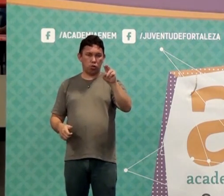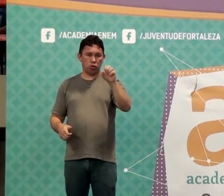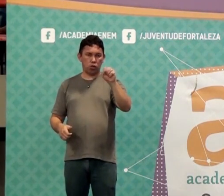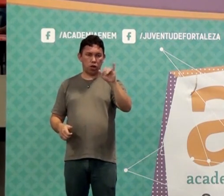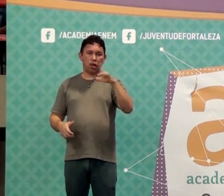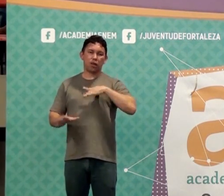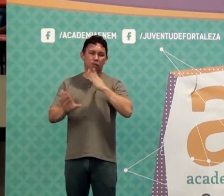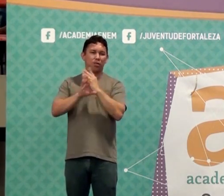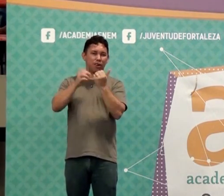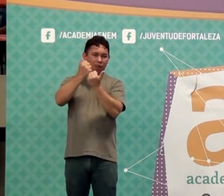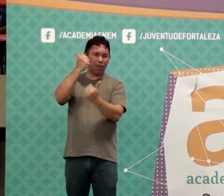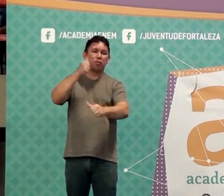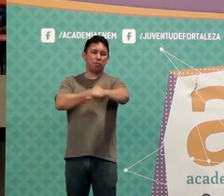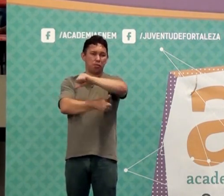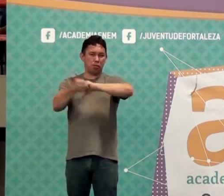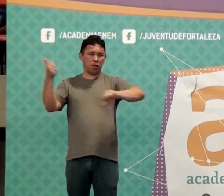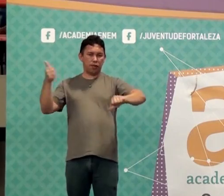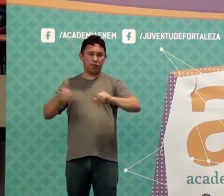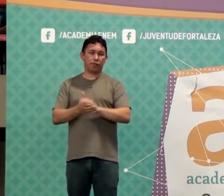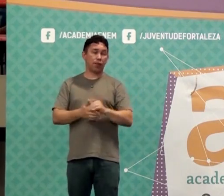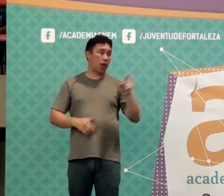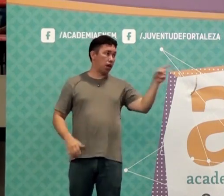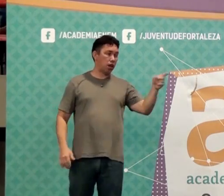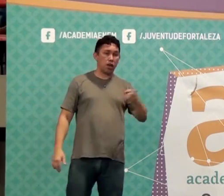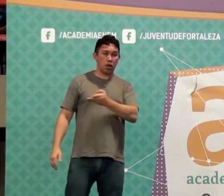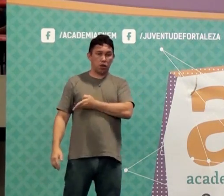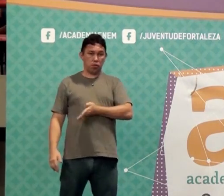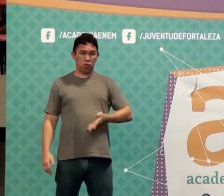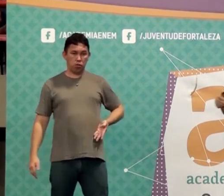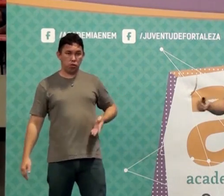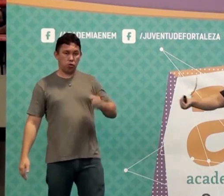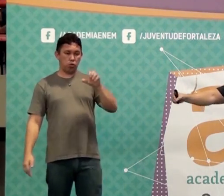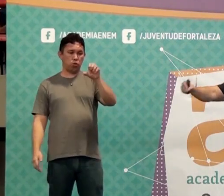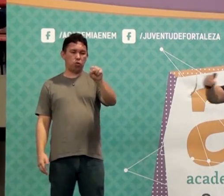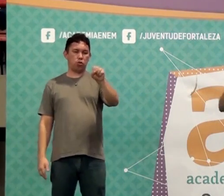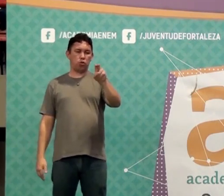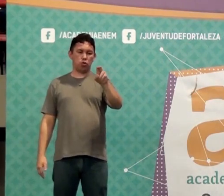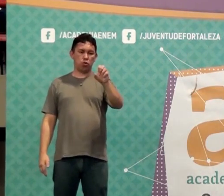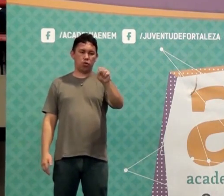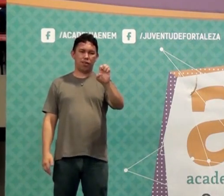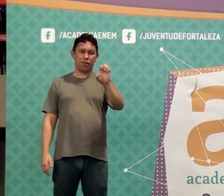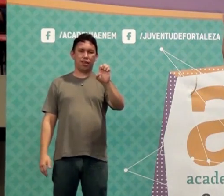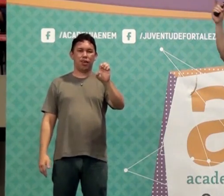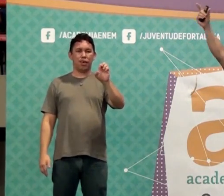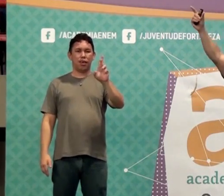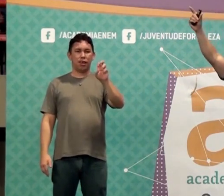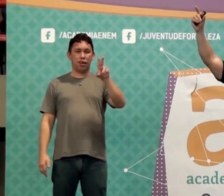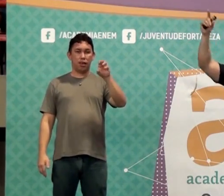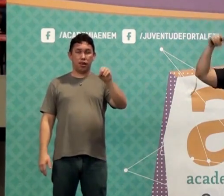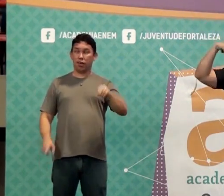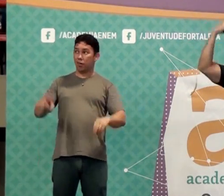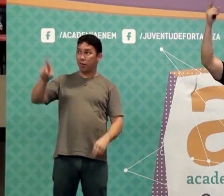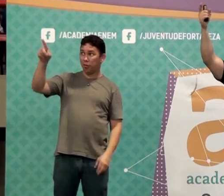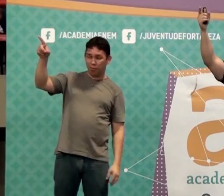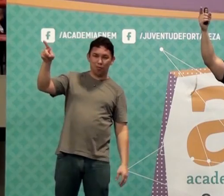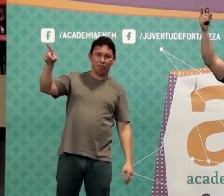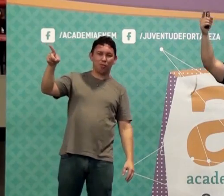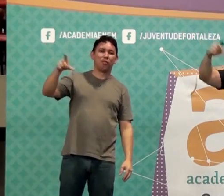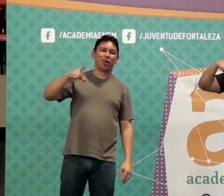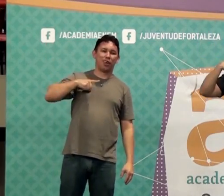mim. Tá certo? Ele não pode mentir. E ele não pode deixar de cumprir a palavra